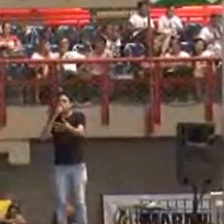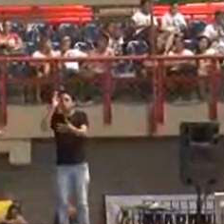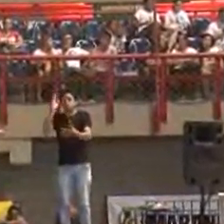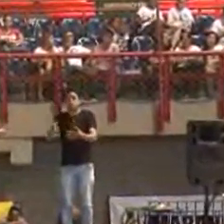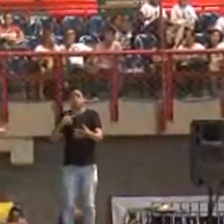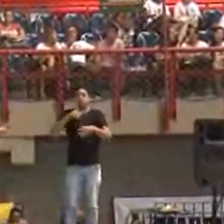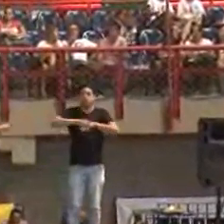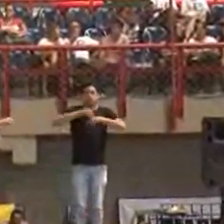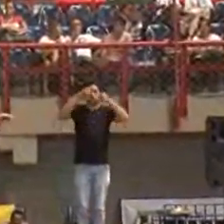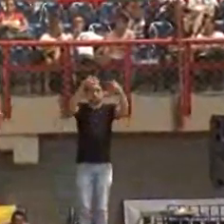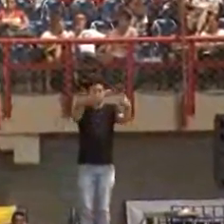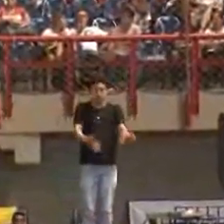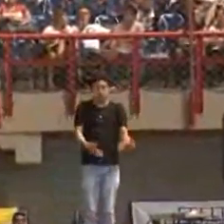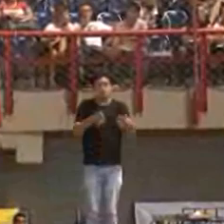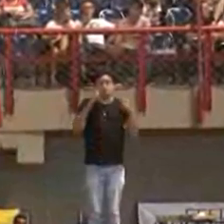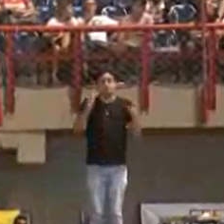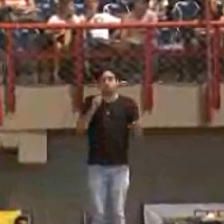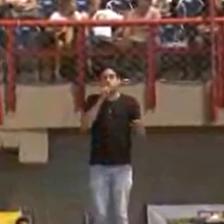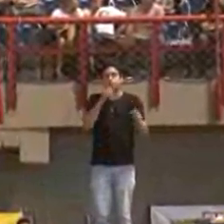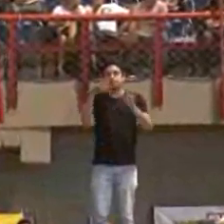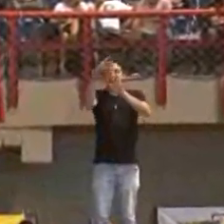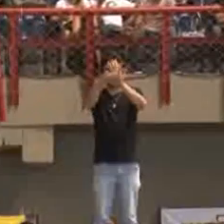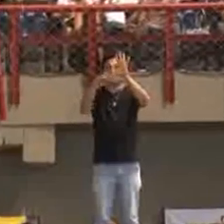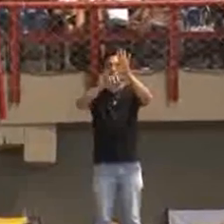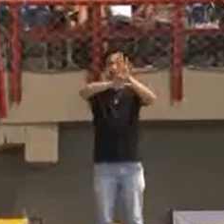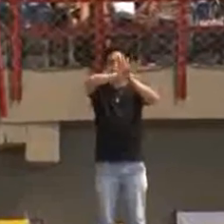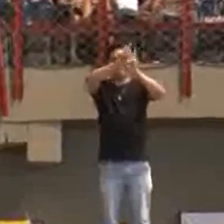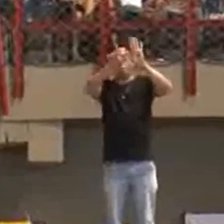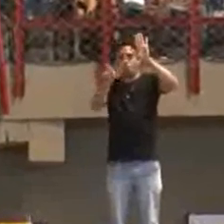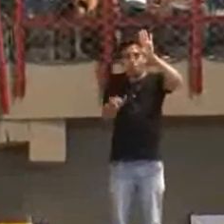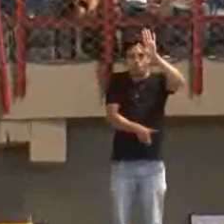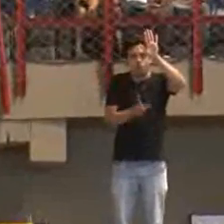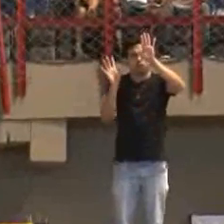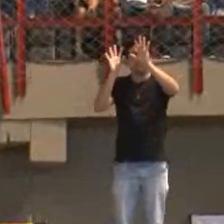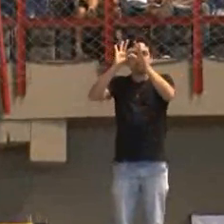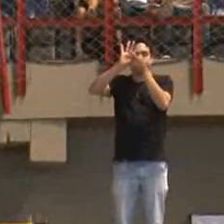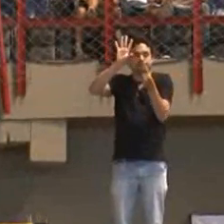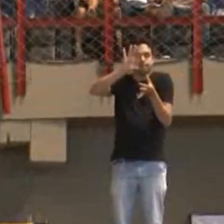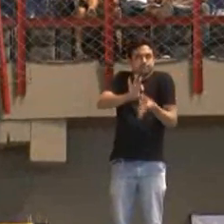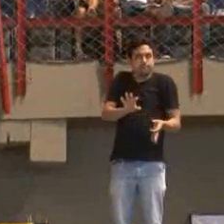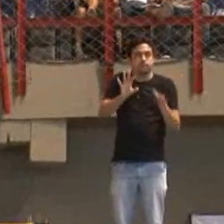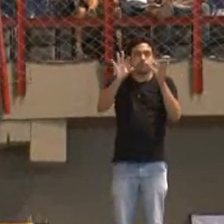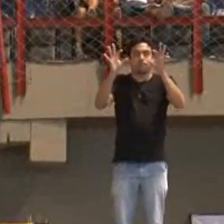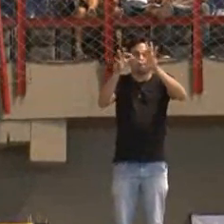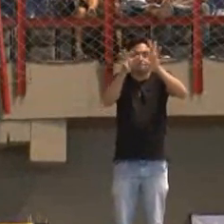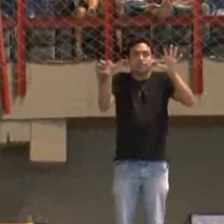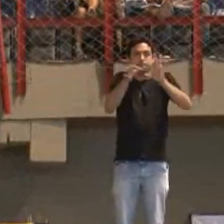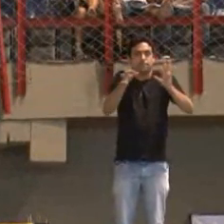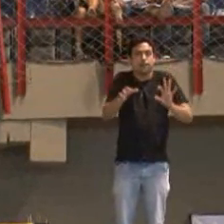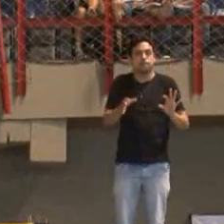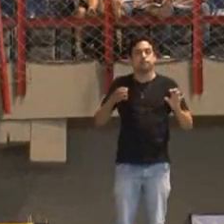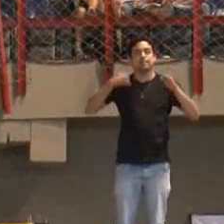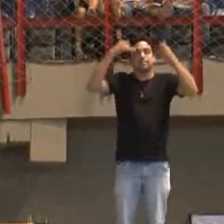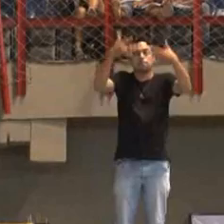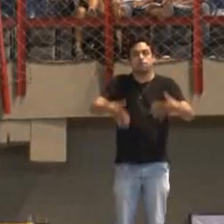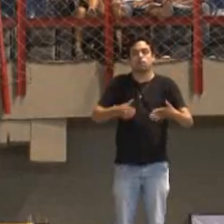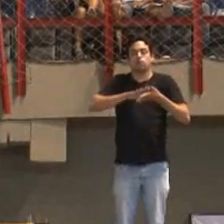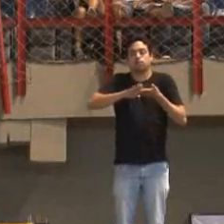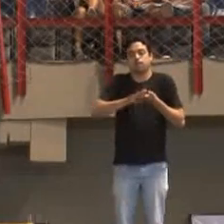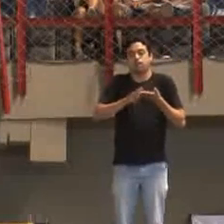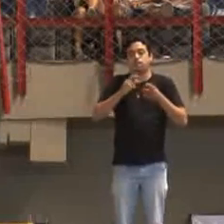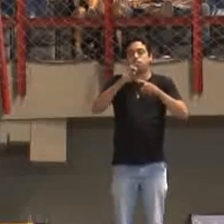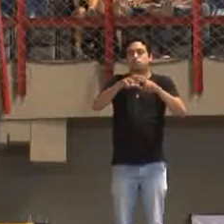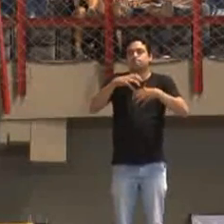você quer dizer, você construir um texto vazio, incoerente, sem consistência. Você não disse nada.